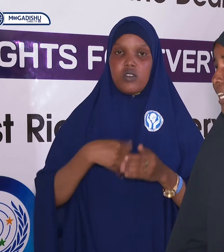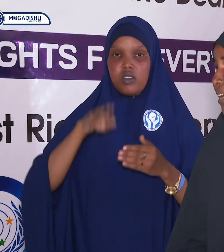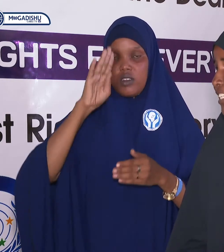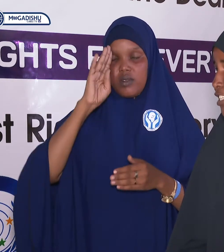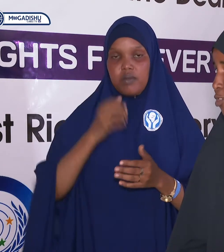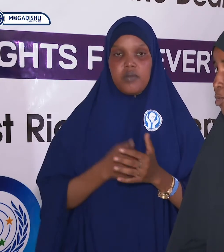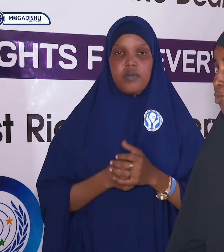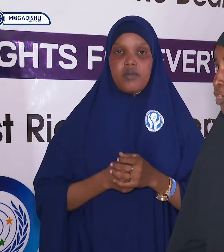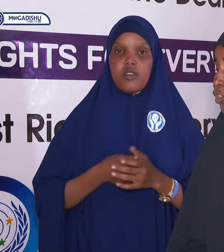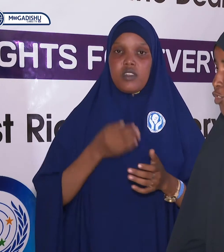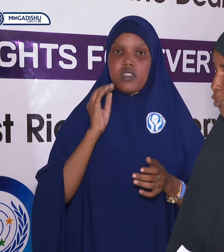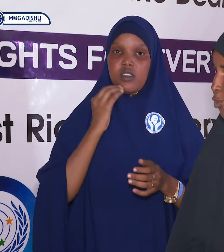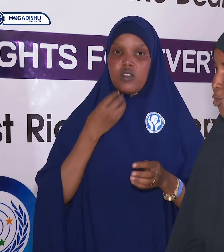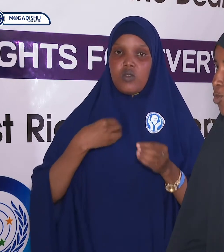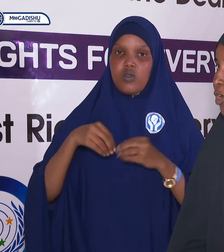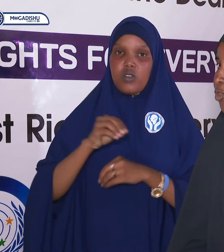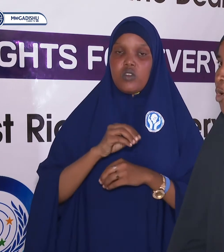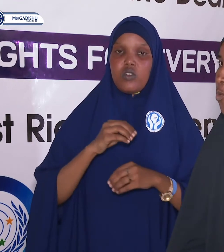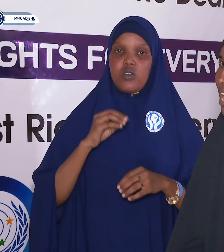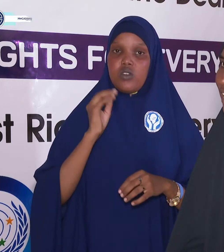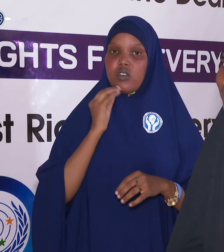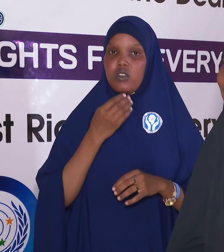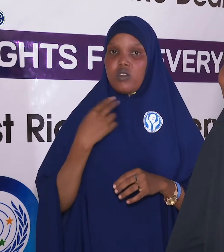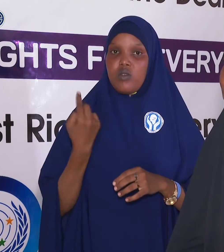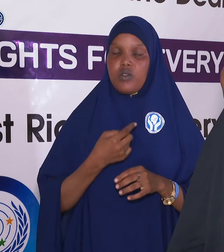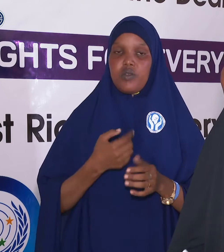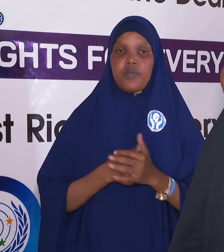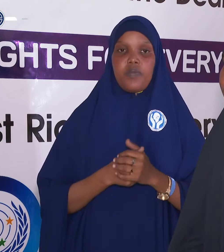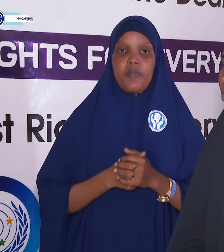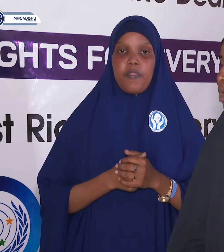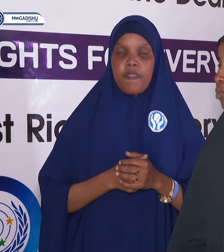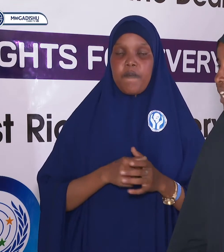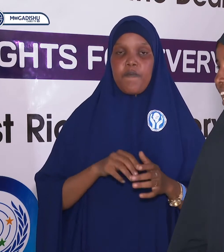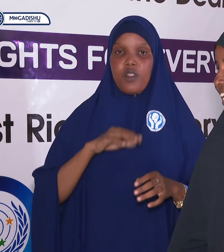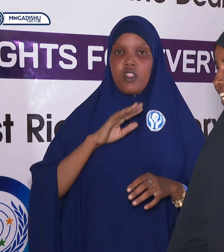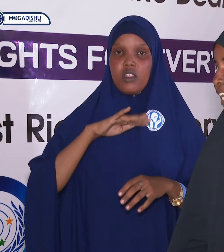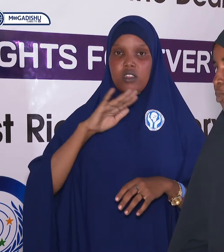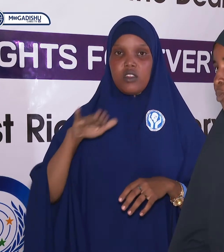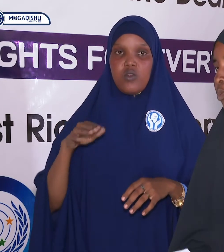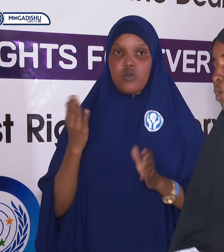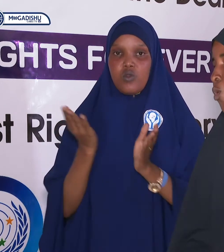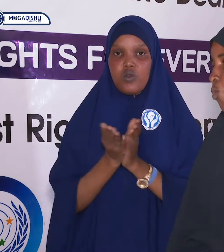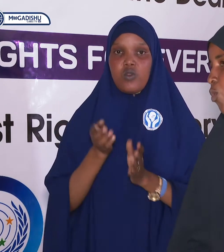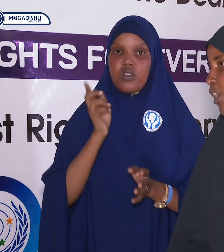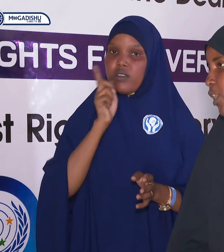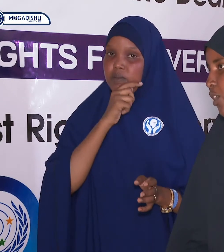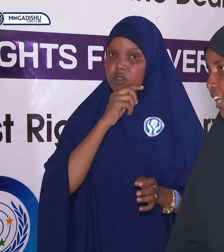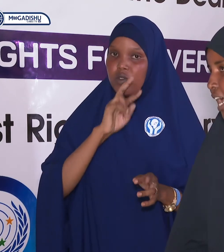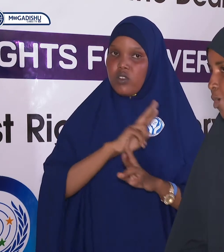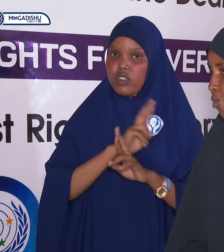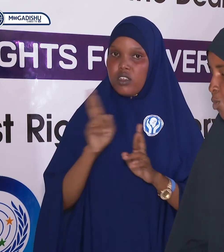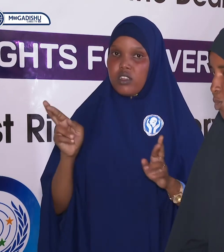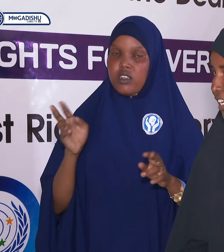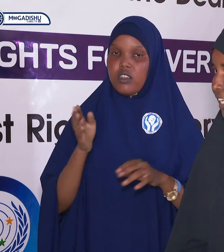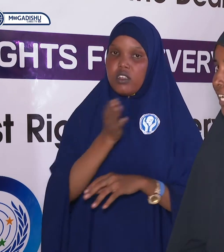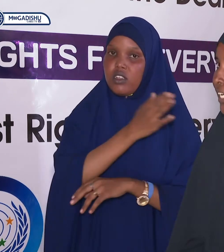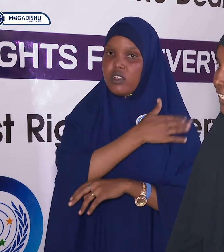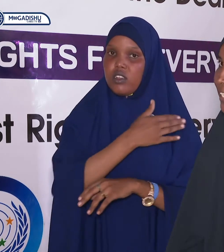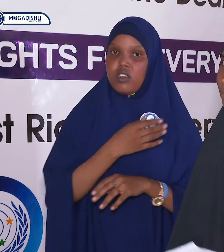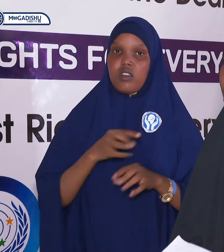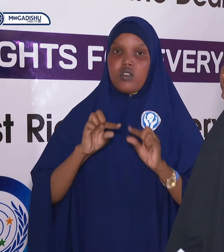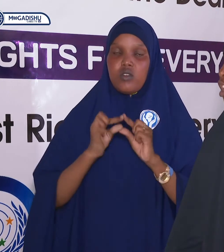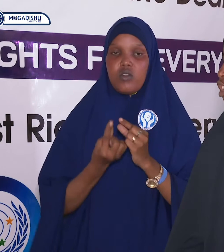labaad ee jaamacadda si loogu raadiyo. Waxaan ardayga iskuulka dhammeeya waxaan diyaarinaynaa inuu ku wareego dhanka